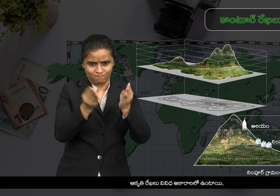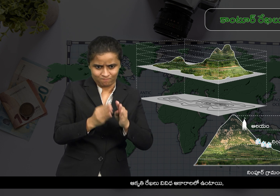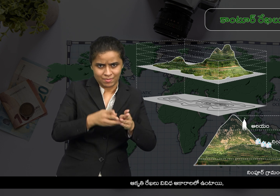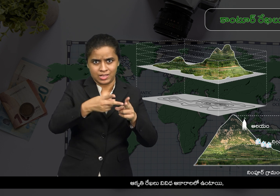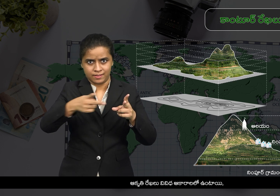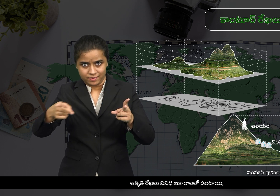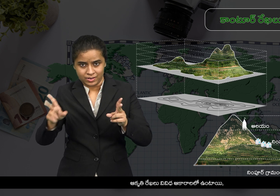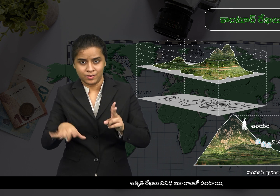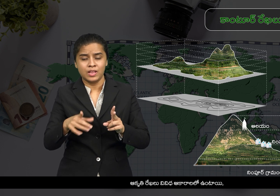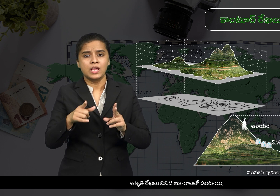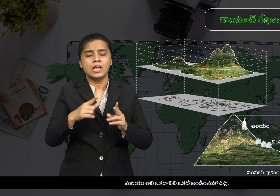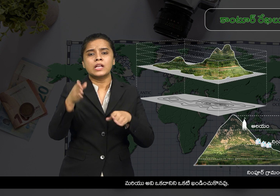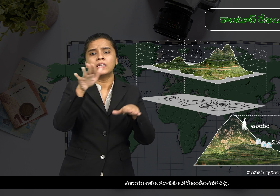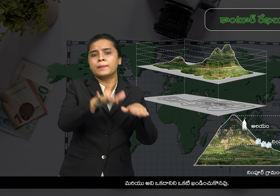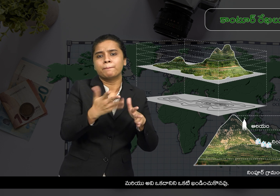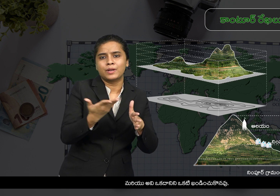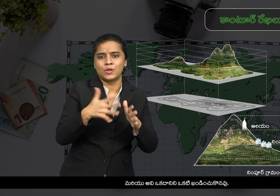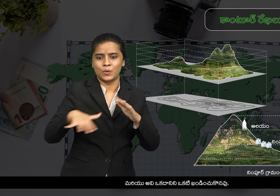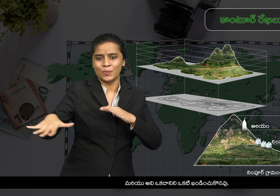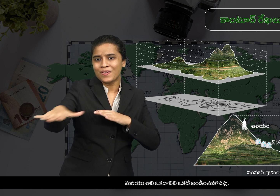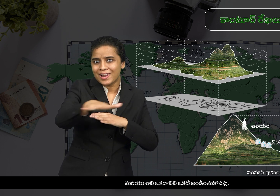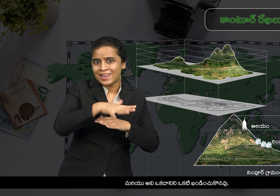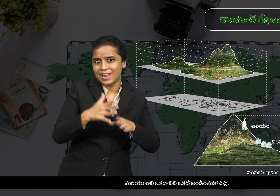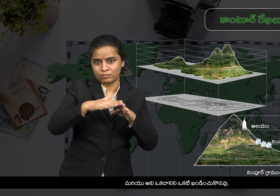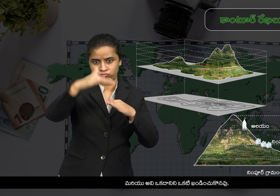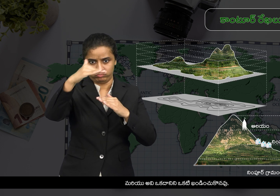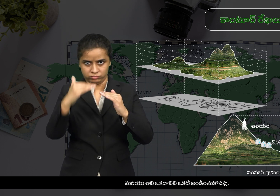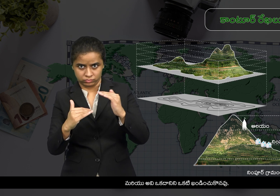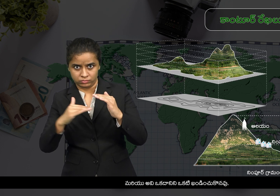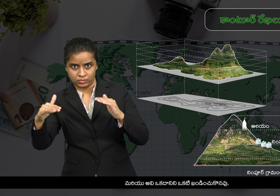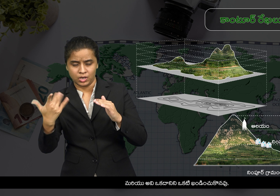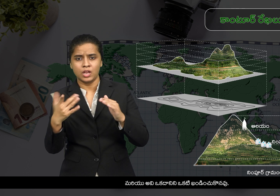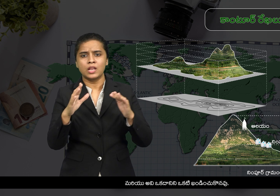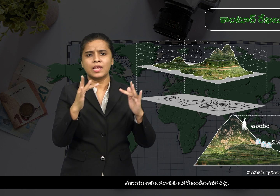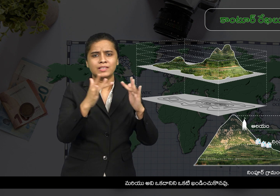ఉంటాయి మరియు అవి ఒకదానిని ఒకటి ఖండించుకొనవు.